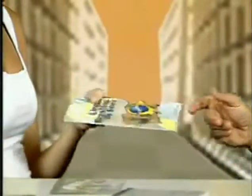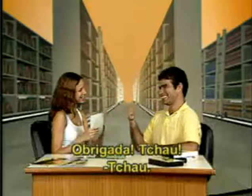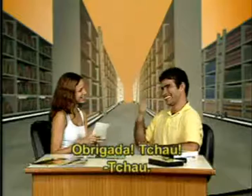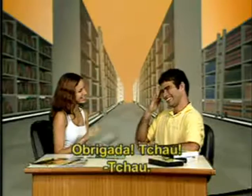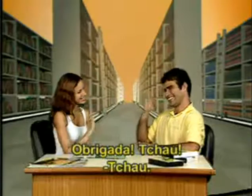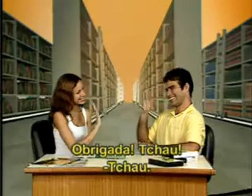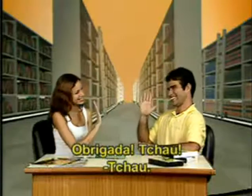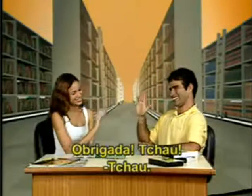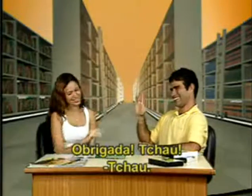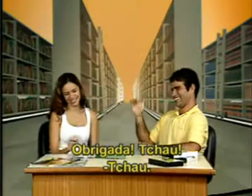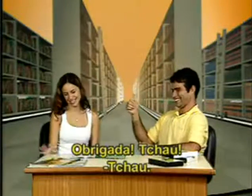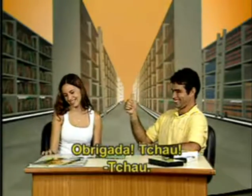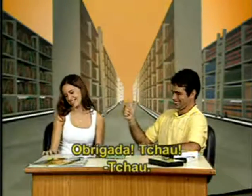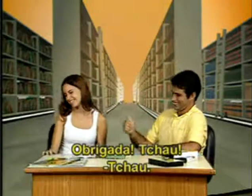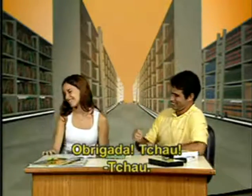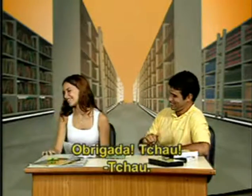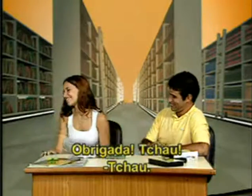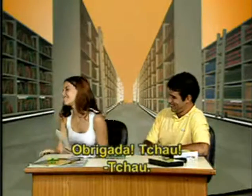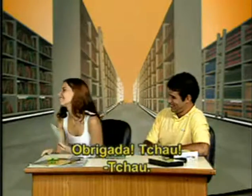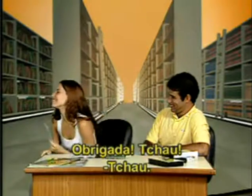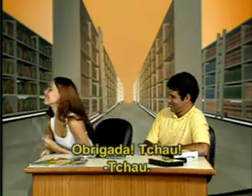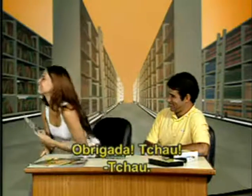Obrigada. Tchau. Tchau!